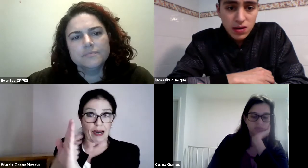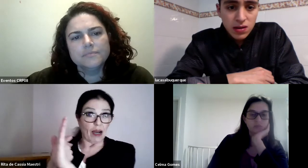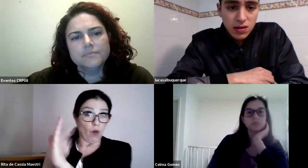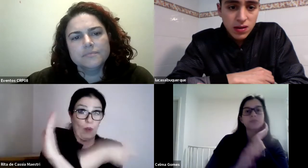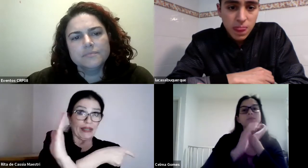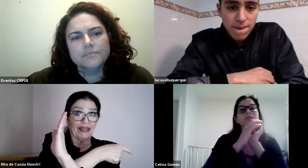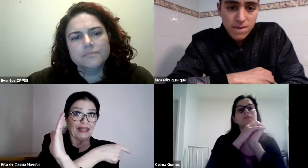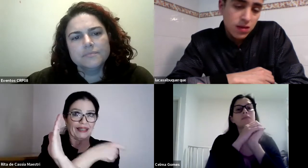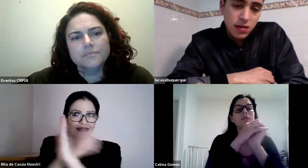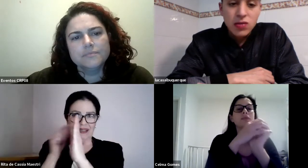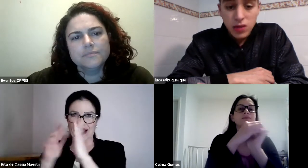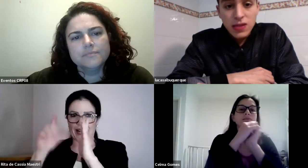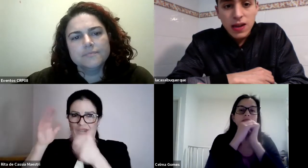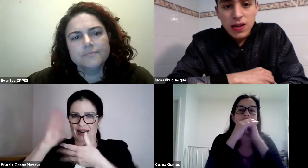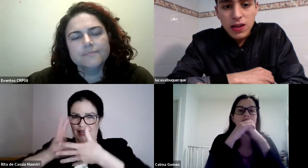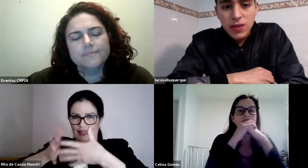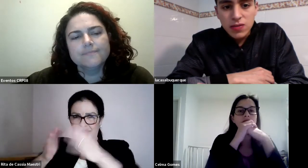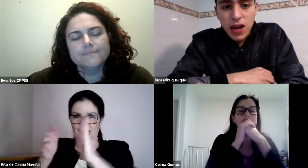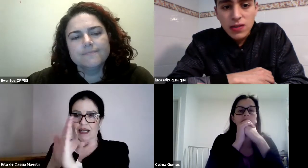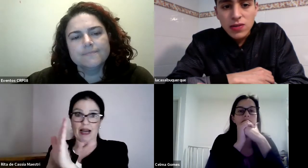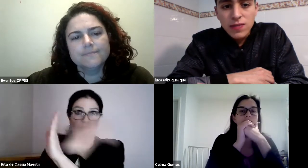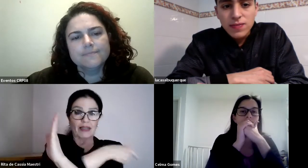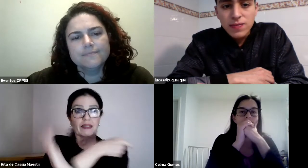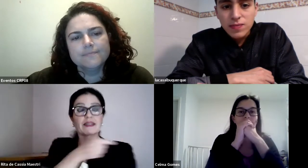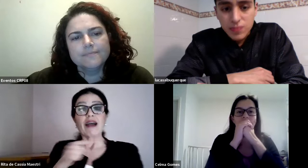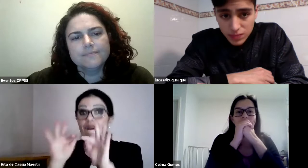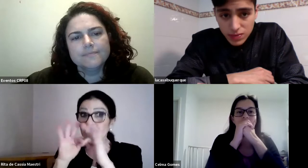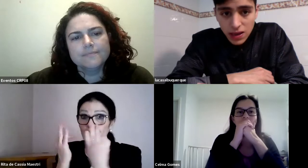maioria, muito antes da lei de Libras, no caso, né?